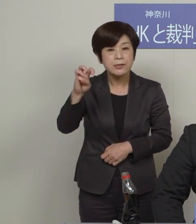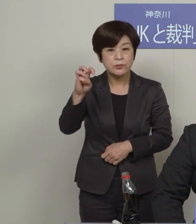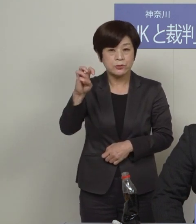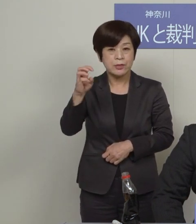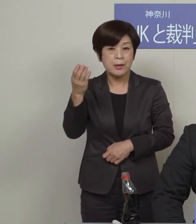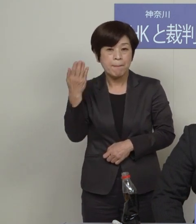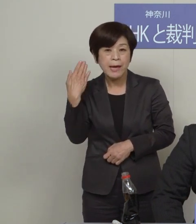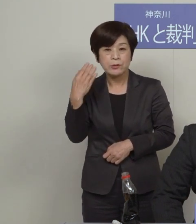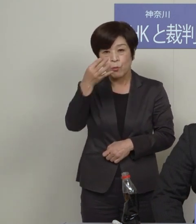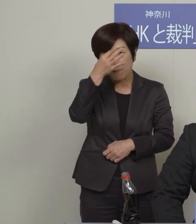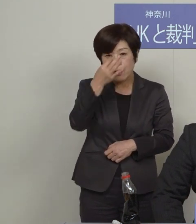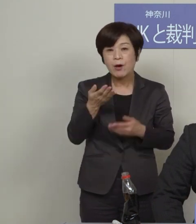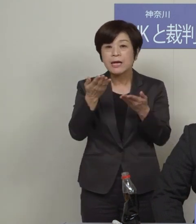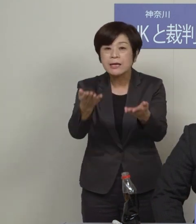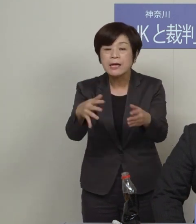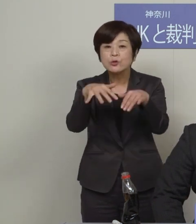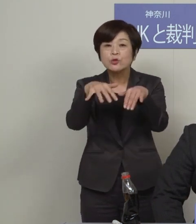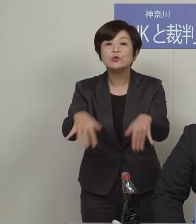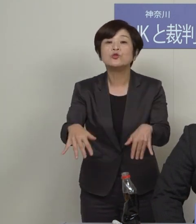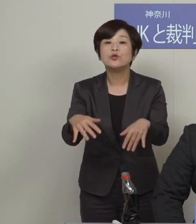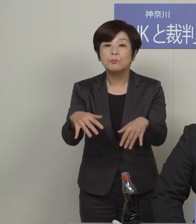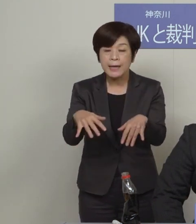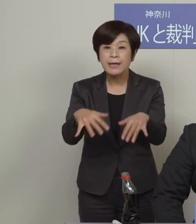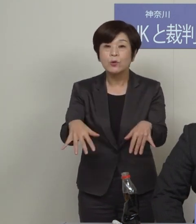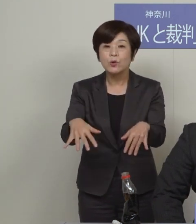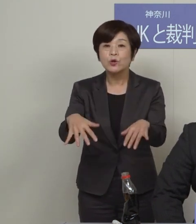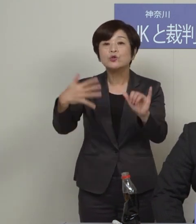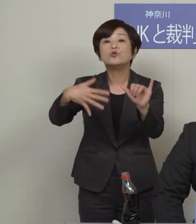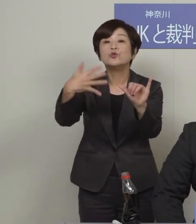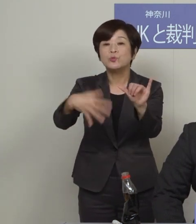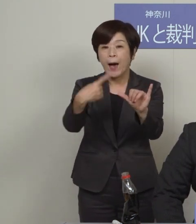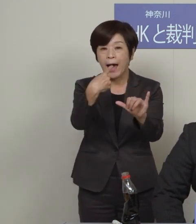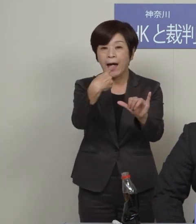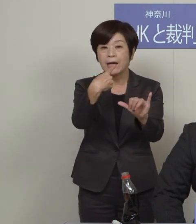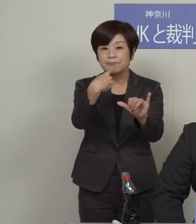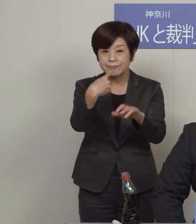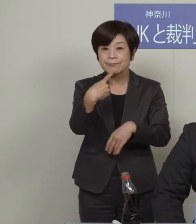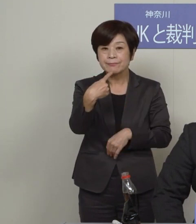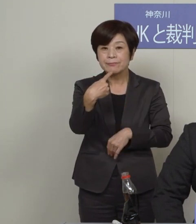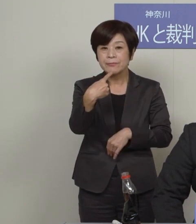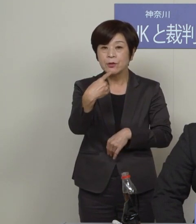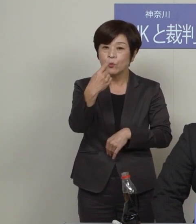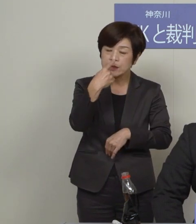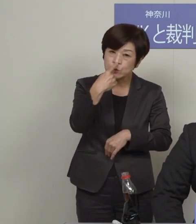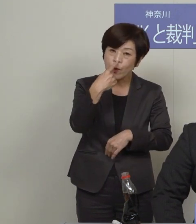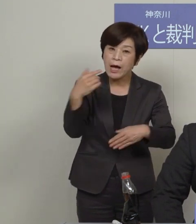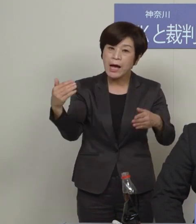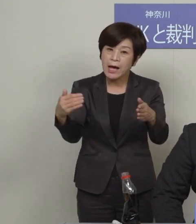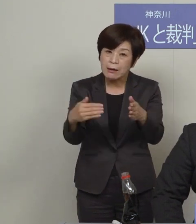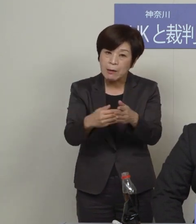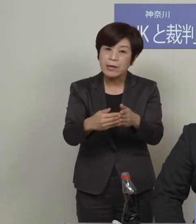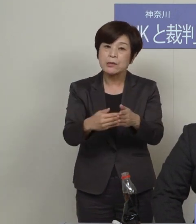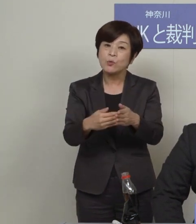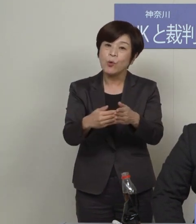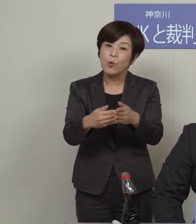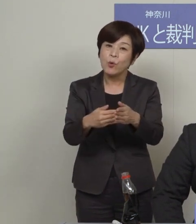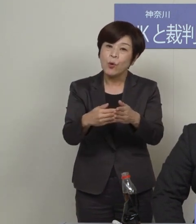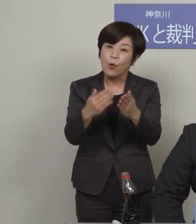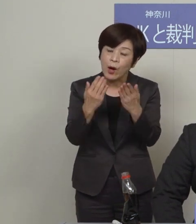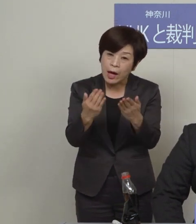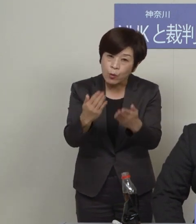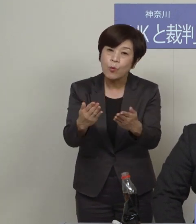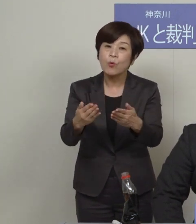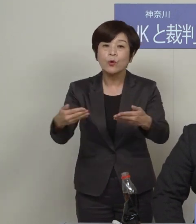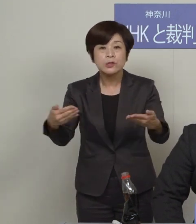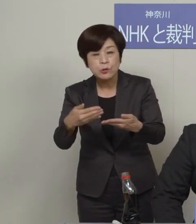惑系 YouTuber、 はっきり言って私は経歴的にも職歴的にもや